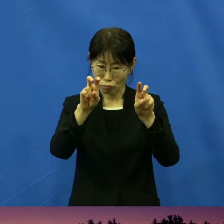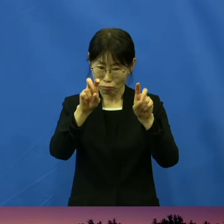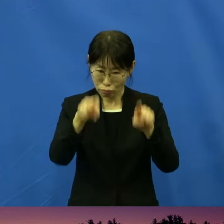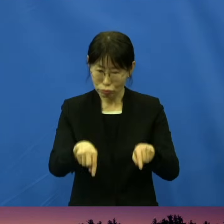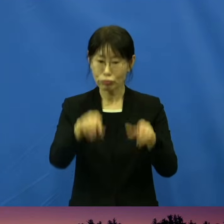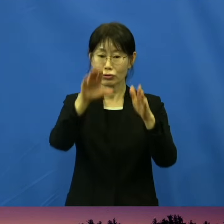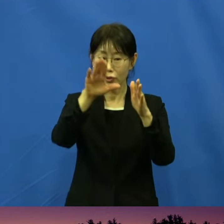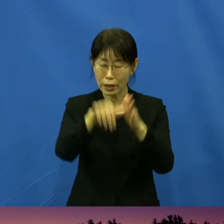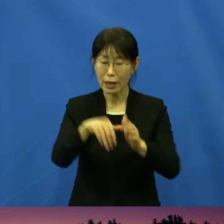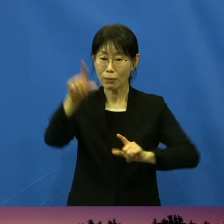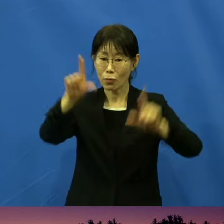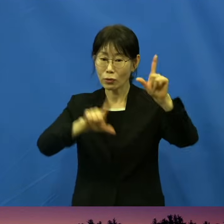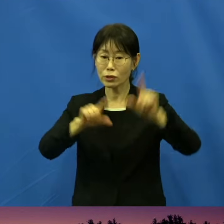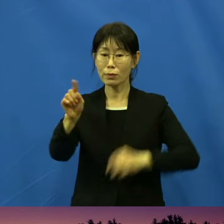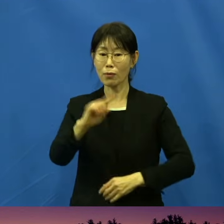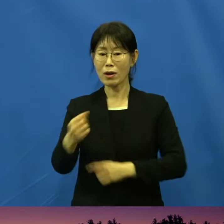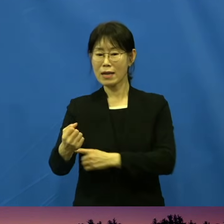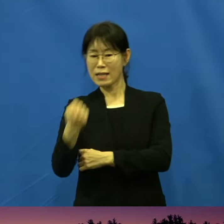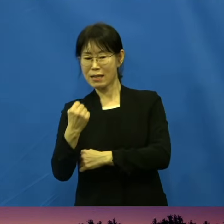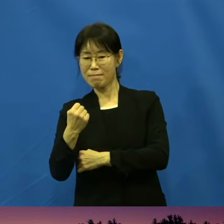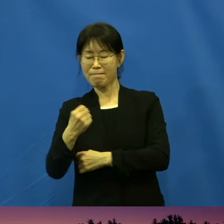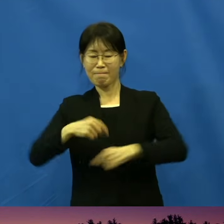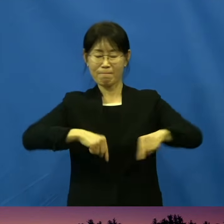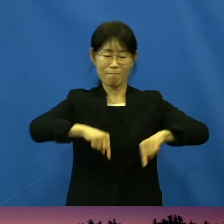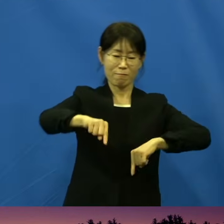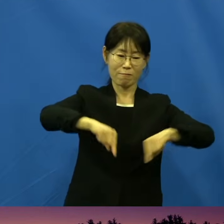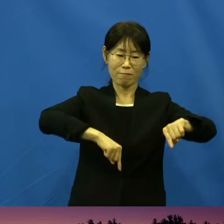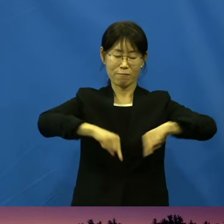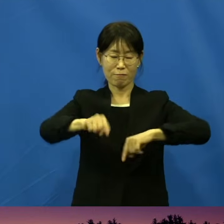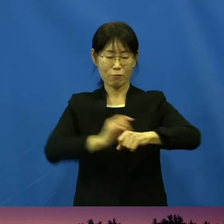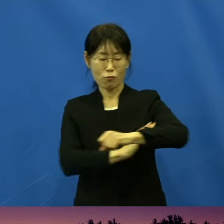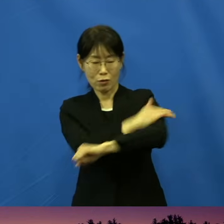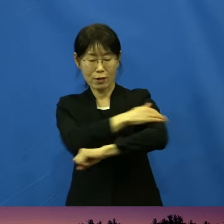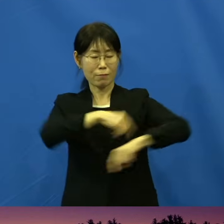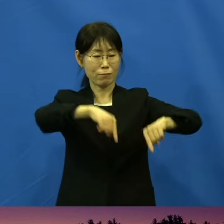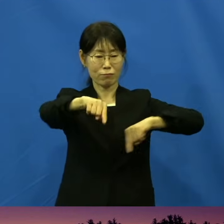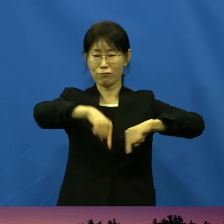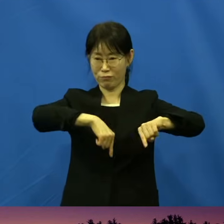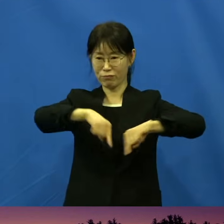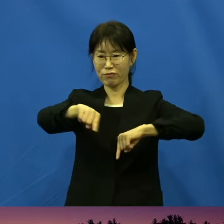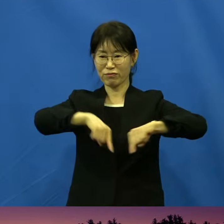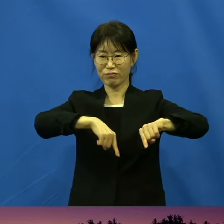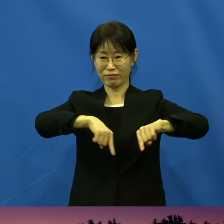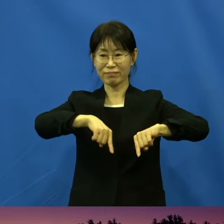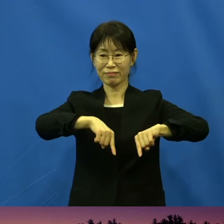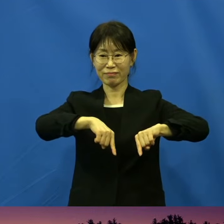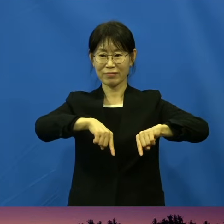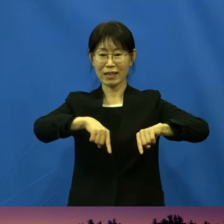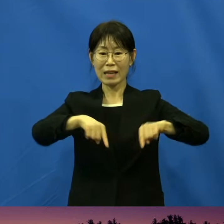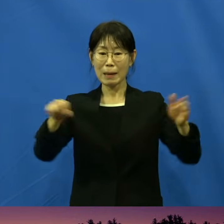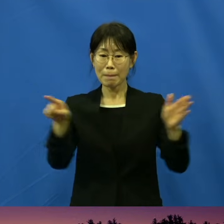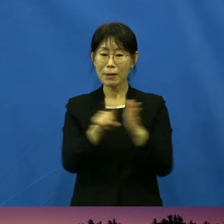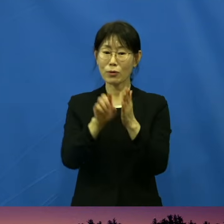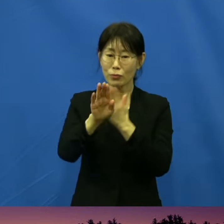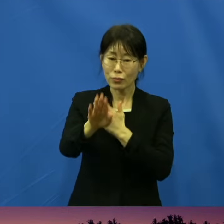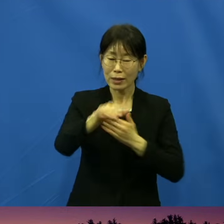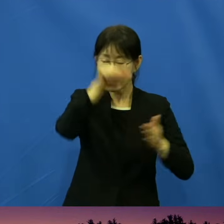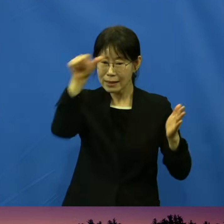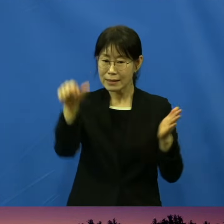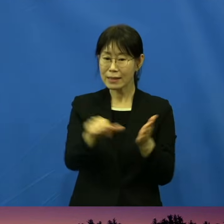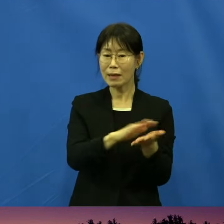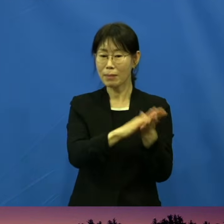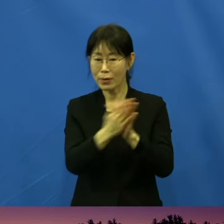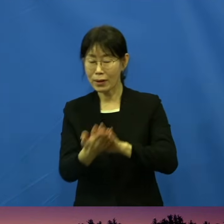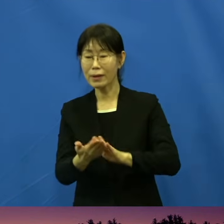여러분, 우리는 십자가를 더 붙들어야 돼. 십자가보다 더 나은 길은 없습니다. 성경은 우리에게 세상과 다른 걸 가르쳐줘요. 그리스도가